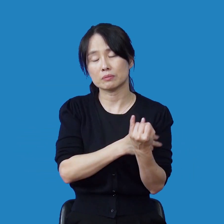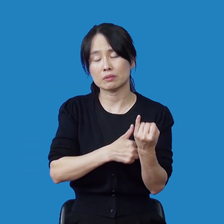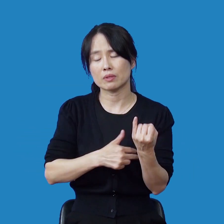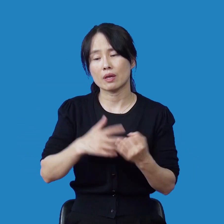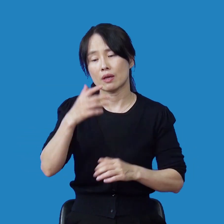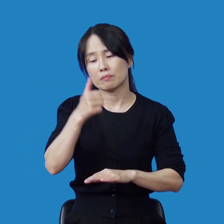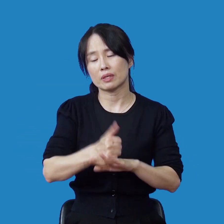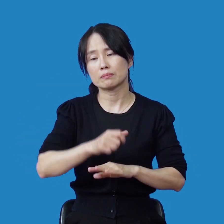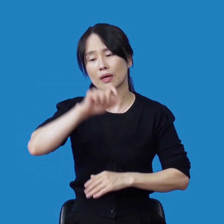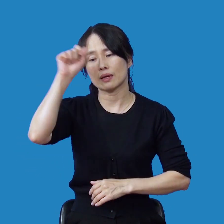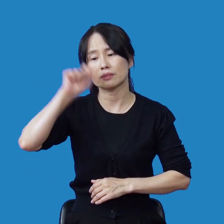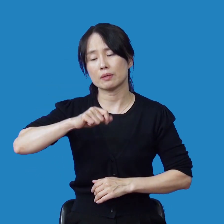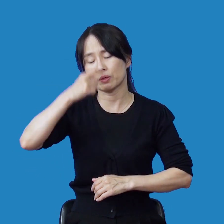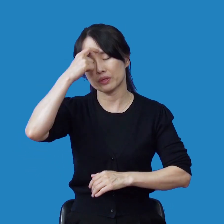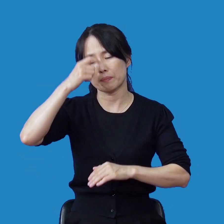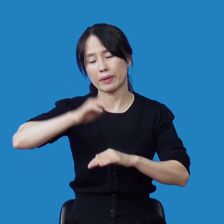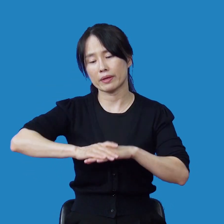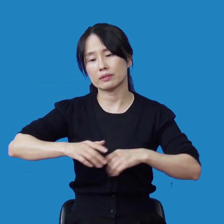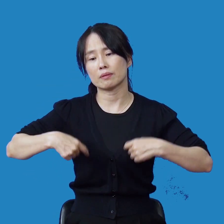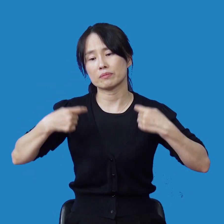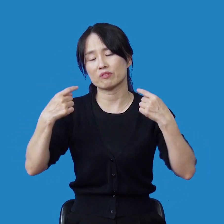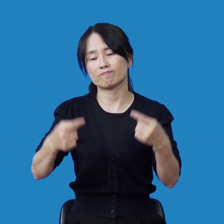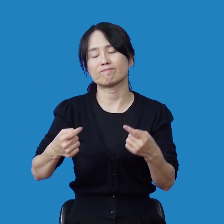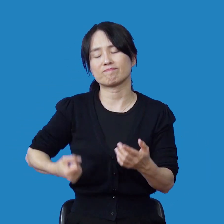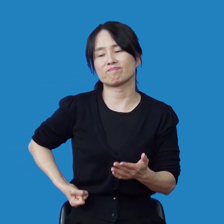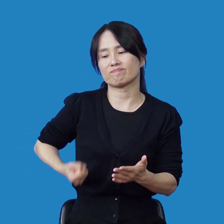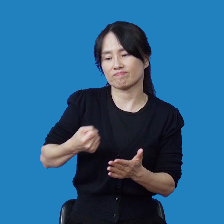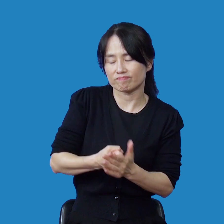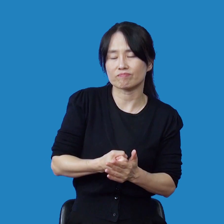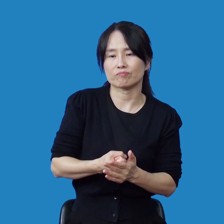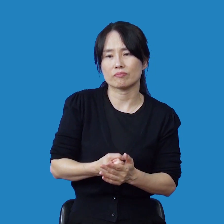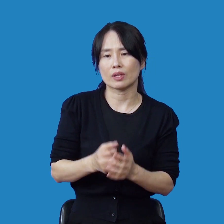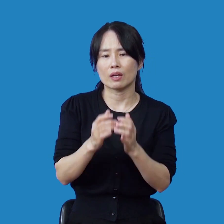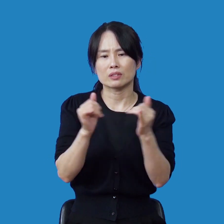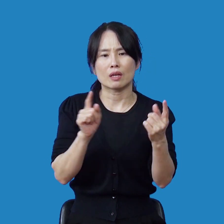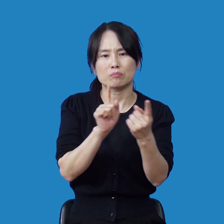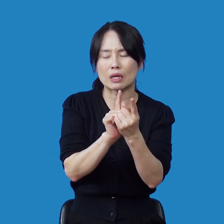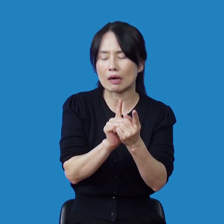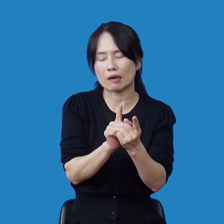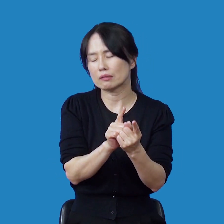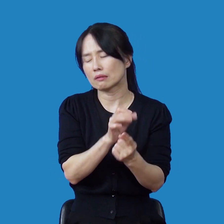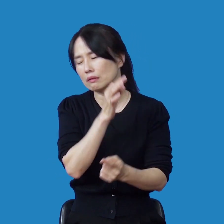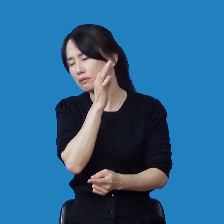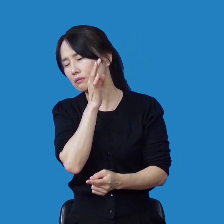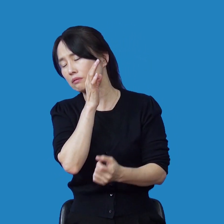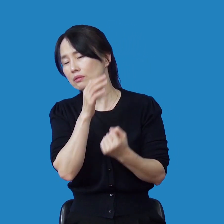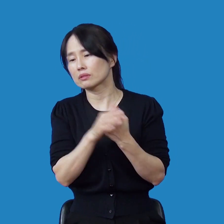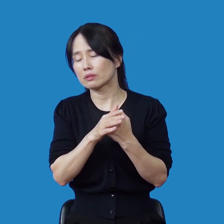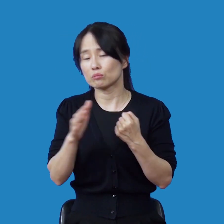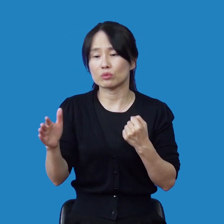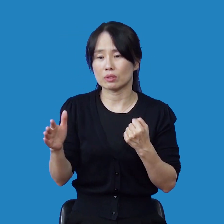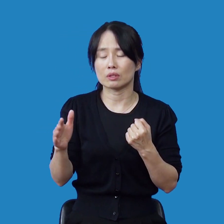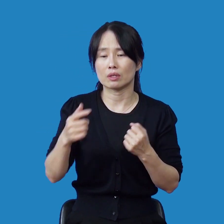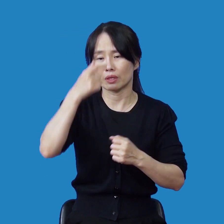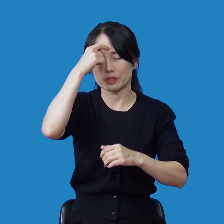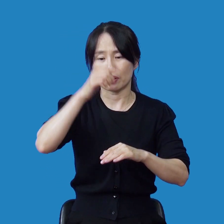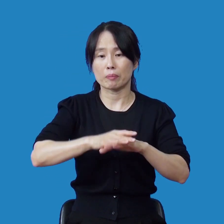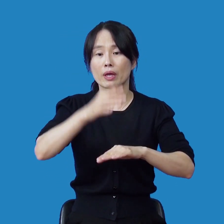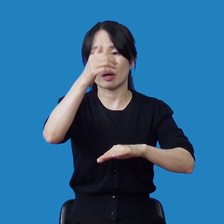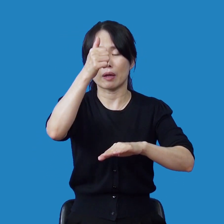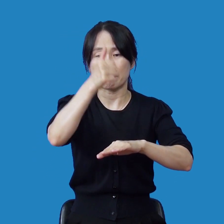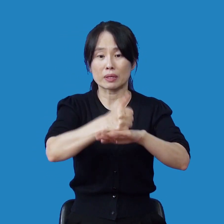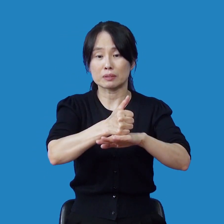기도회나 한번 가봐야 되겠다 하고, 사람들 만나는 거 부담스러우니까 이제 끝날 때쯤